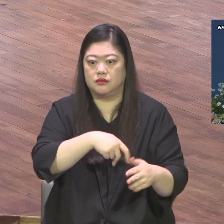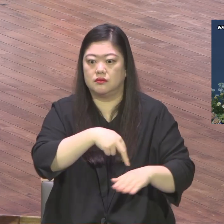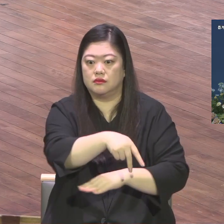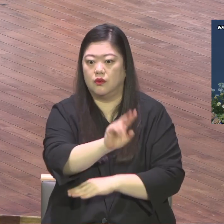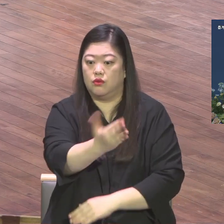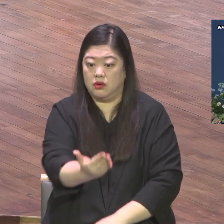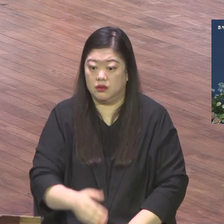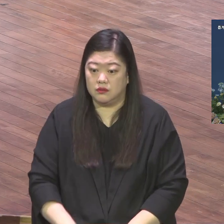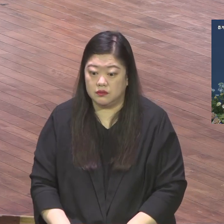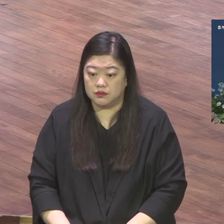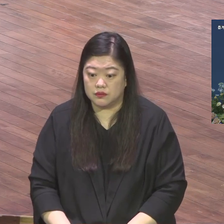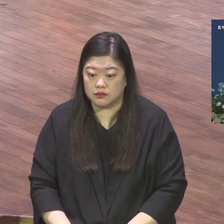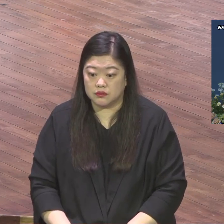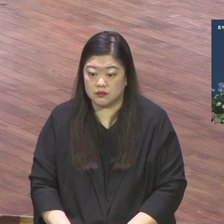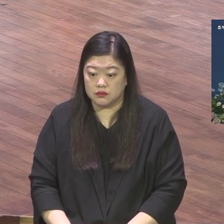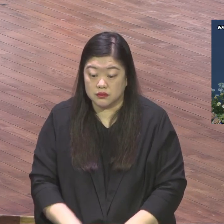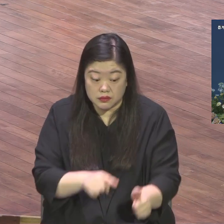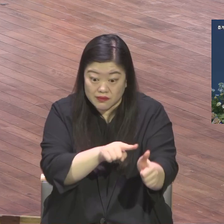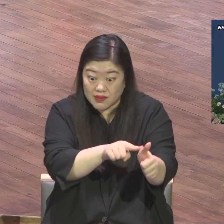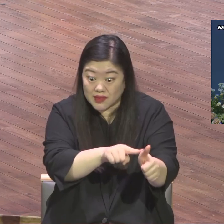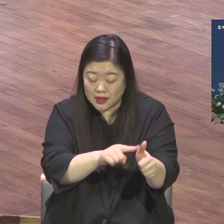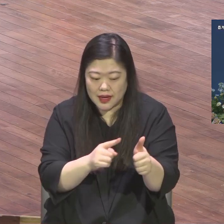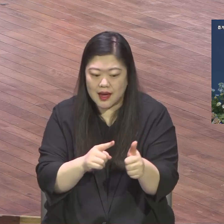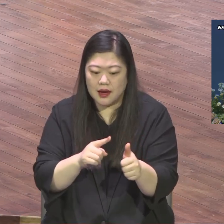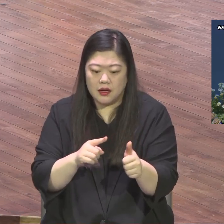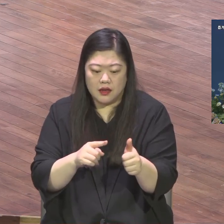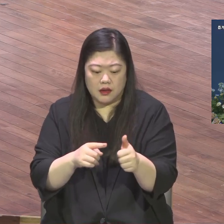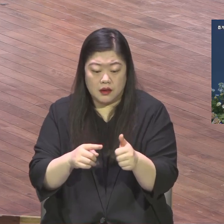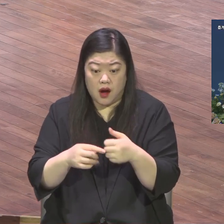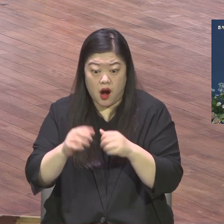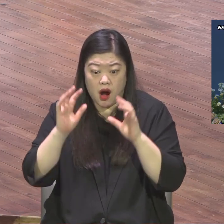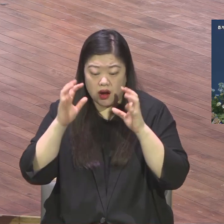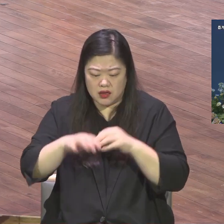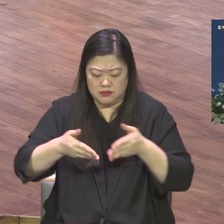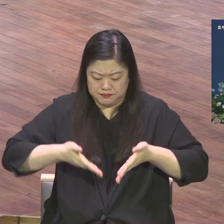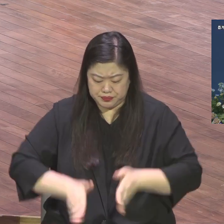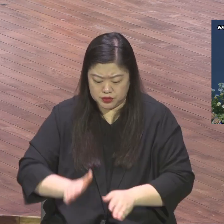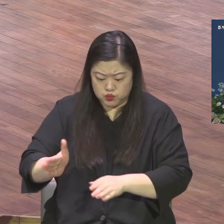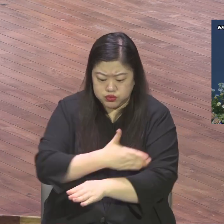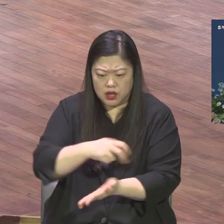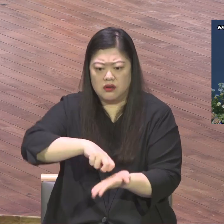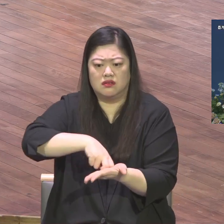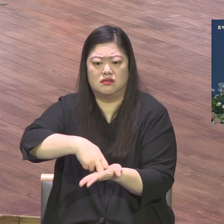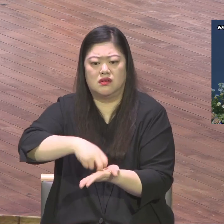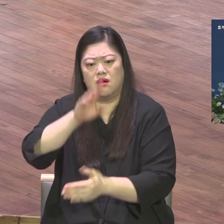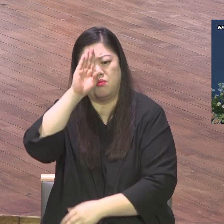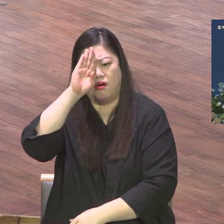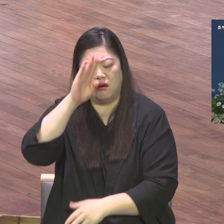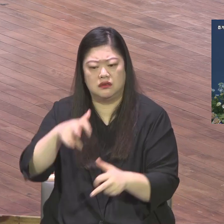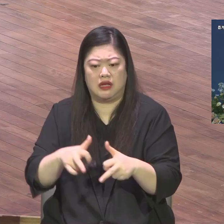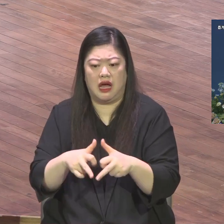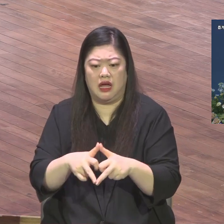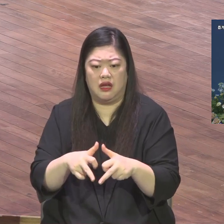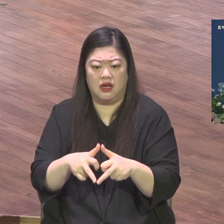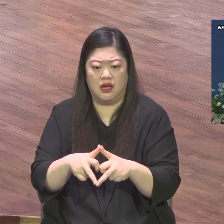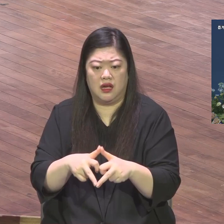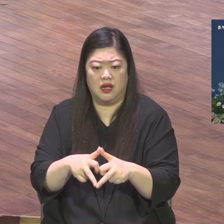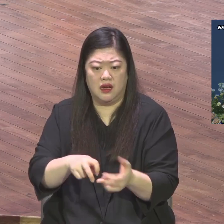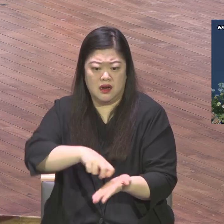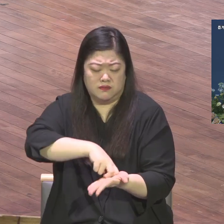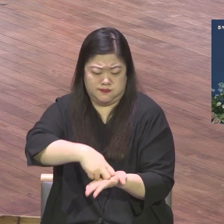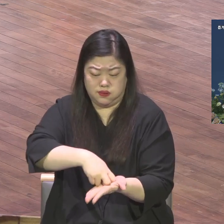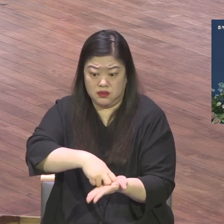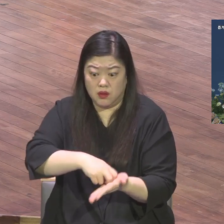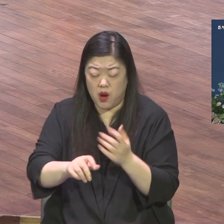걸어본 적 있습니까? 물리치료 받았습니까? 아니에요. 날 때부터 안전병인데 나사렛 예수 일어나라